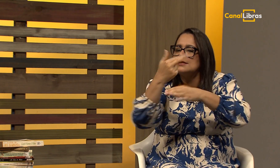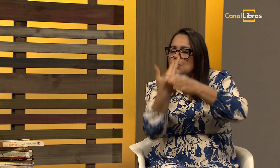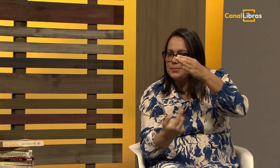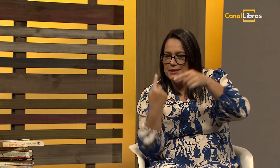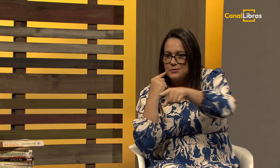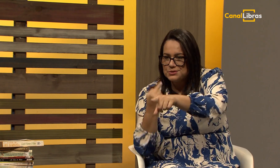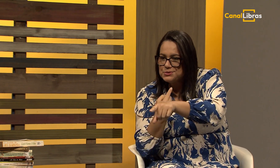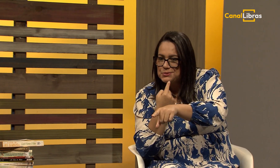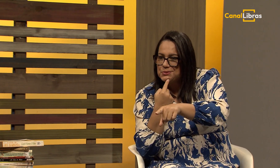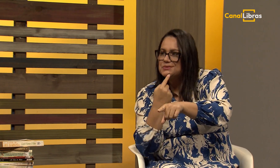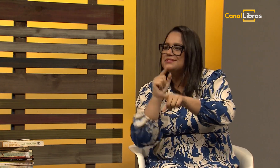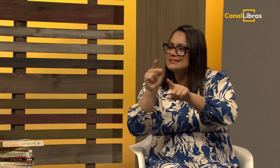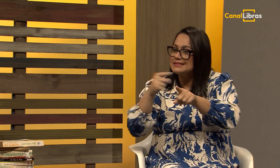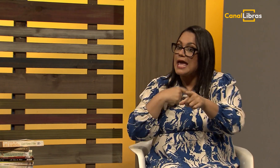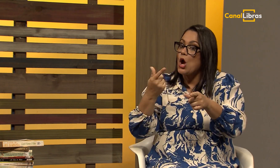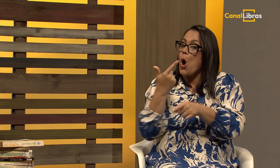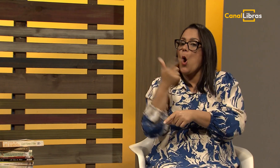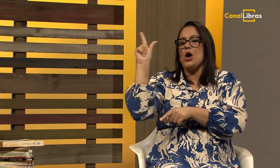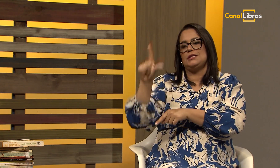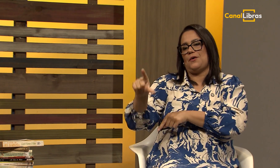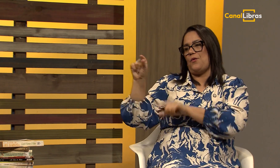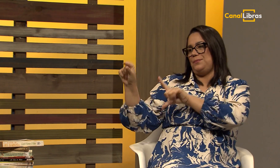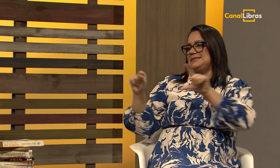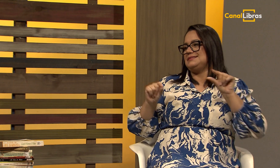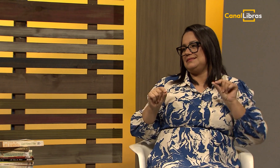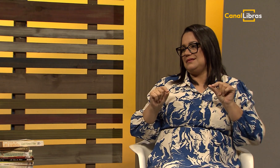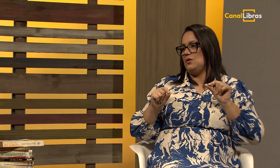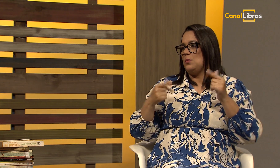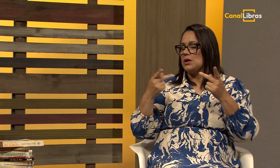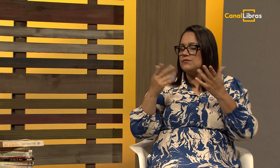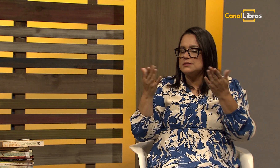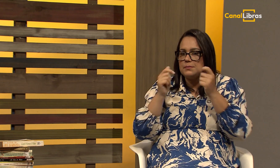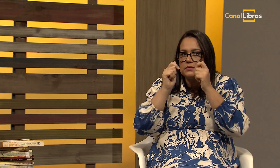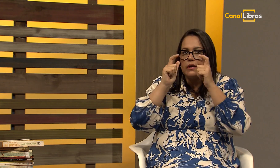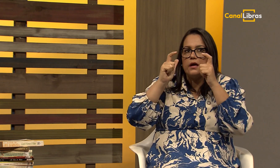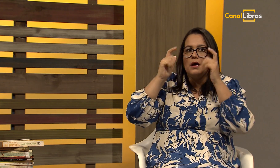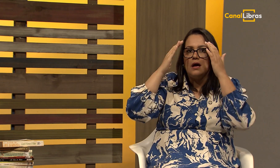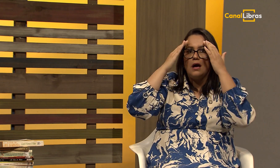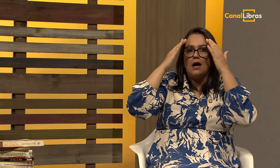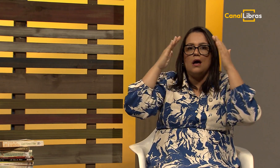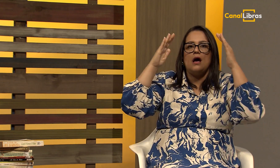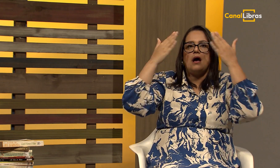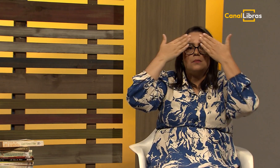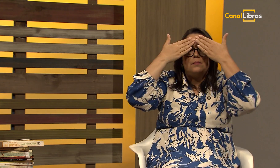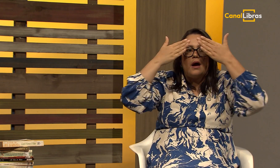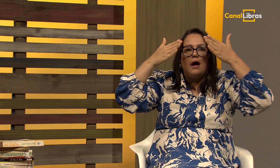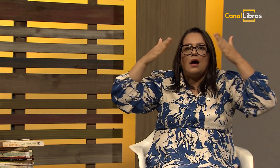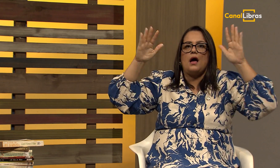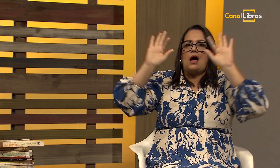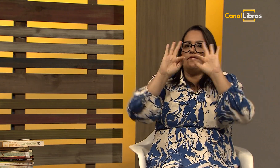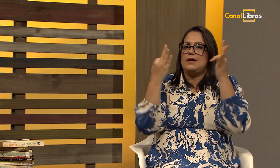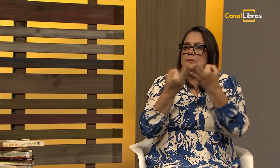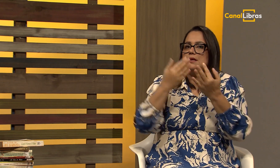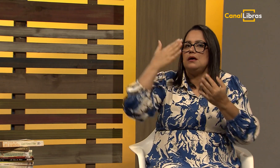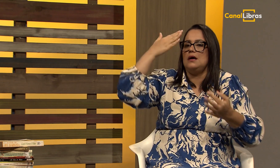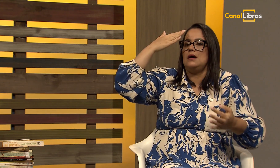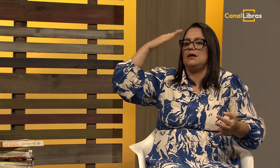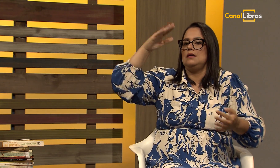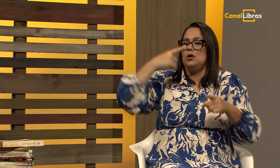oferecer, desde o diagnóstico da surdez, material sobre a educação bilíngue de surdos. Dessa forma, a família da criança surda vai ter